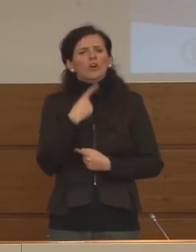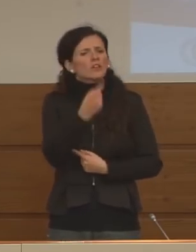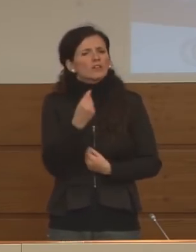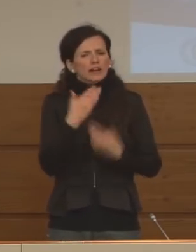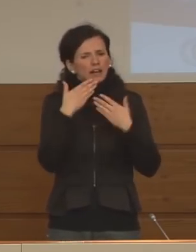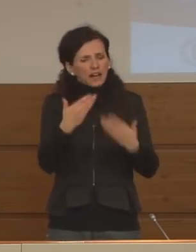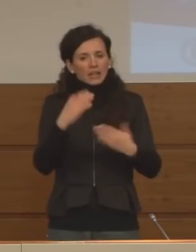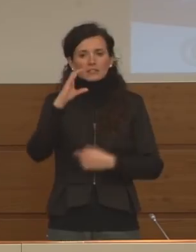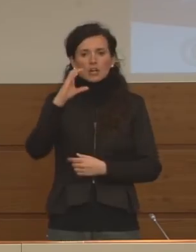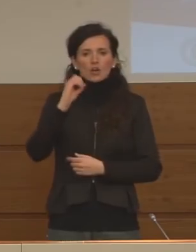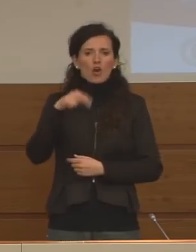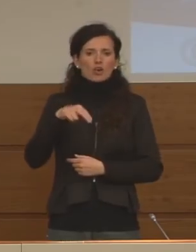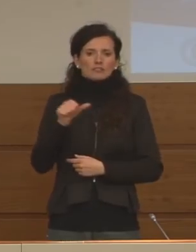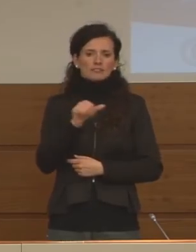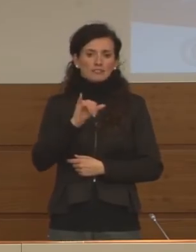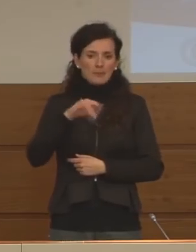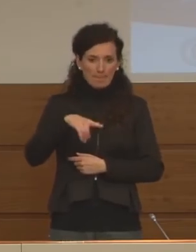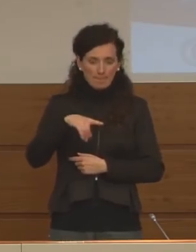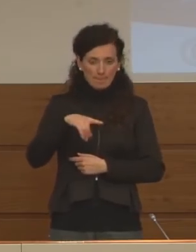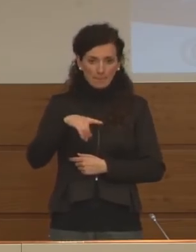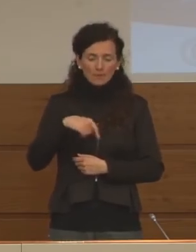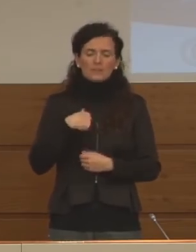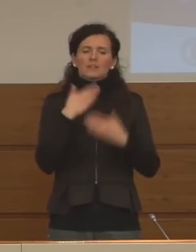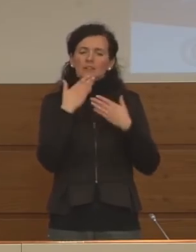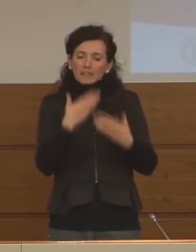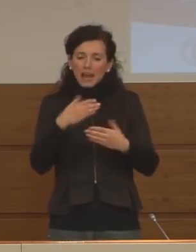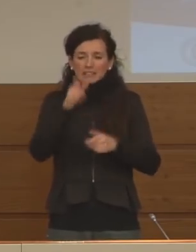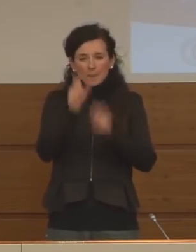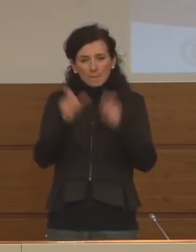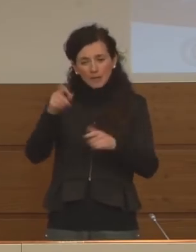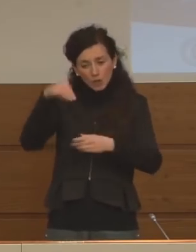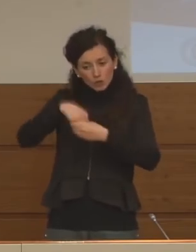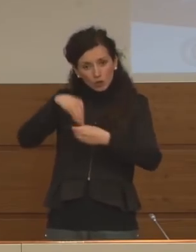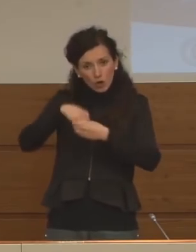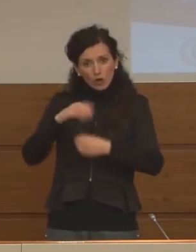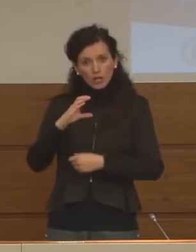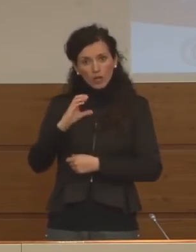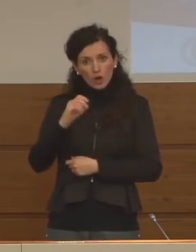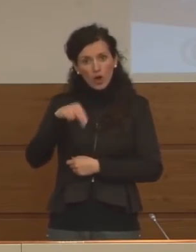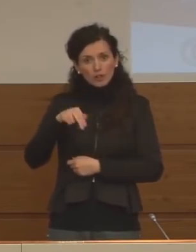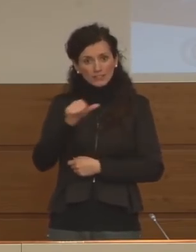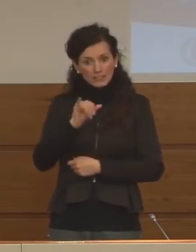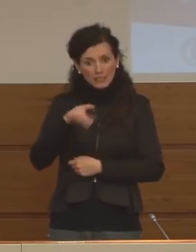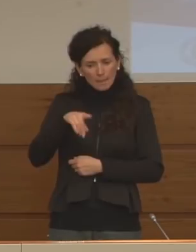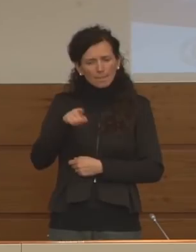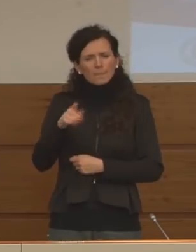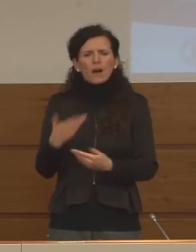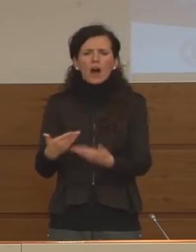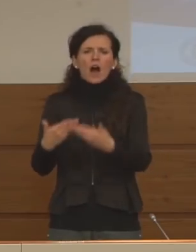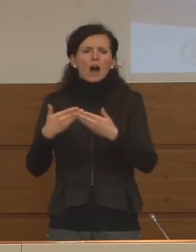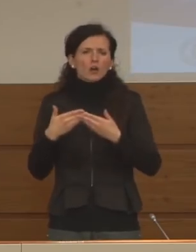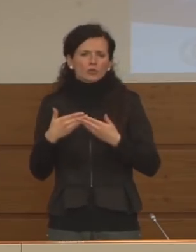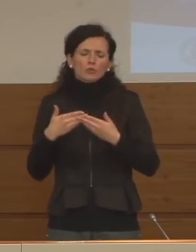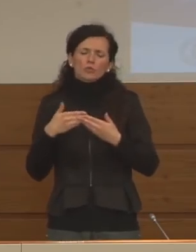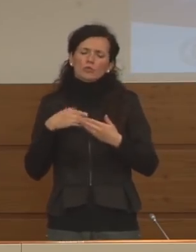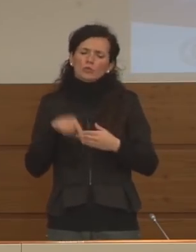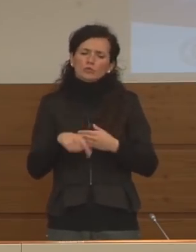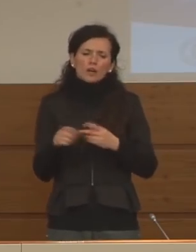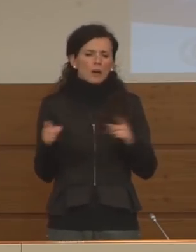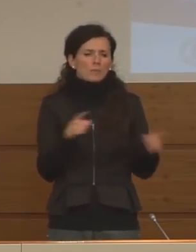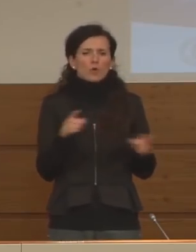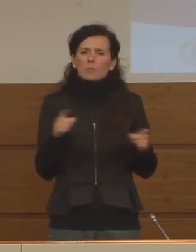e tutte le persone della consip che ci stanno dando una mano in questo straordinario